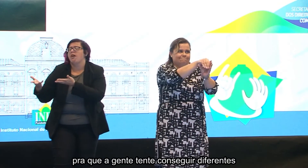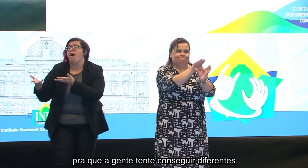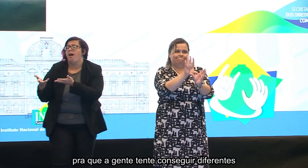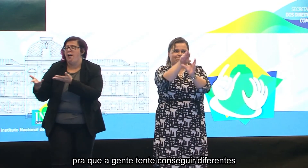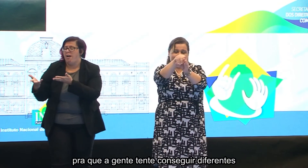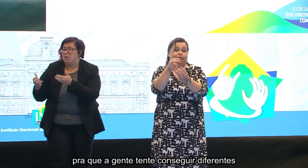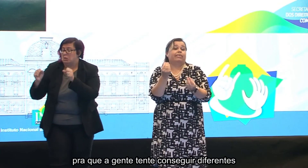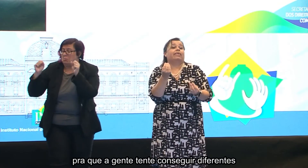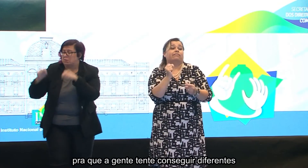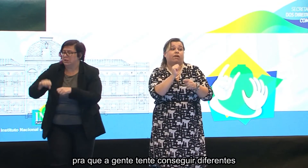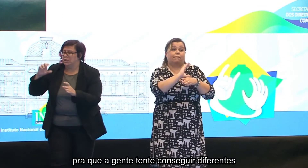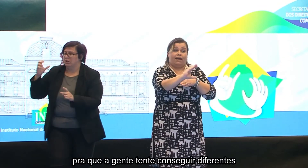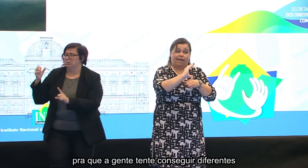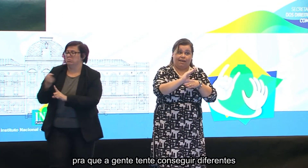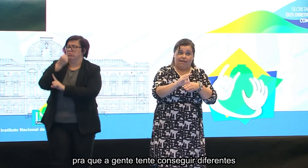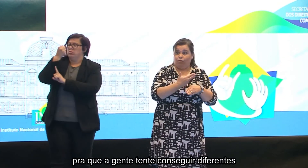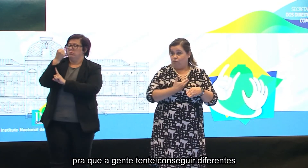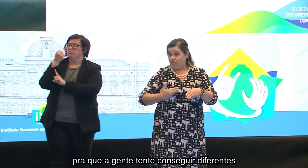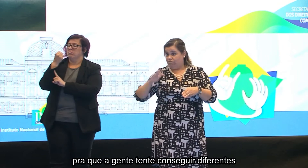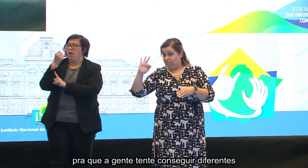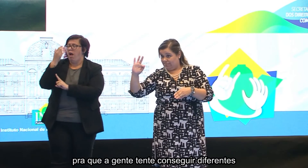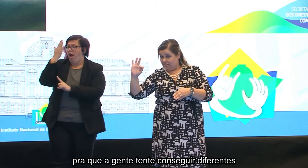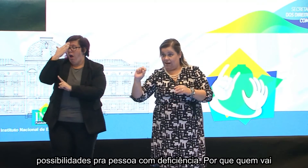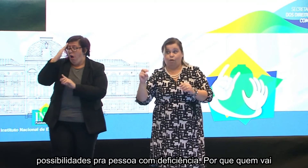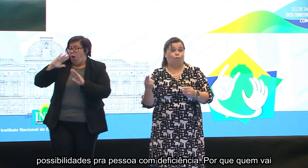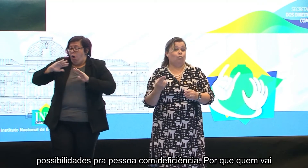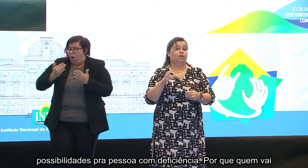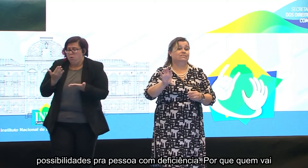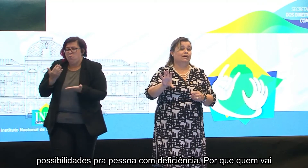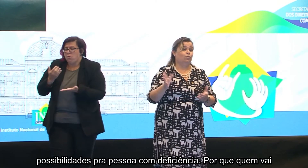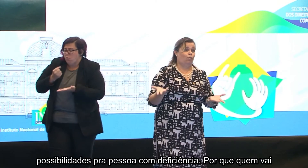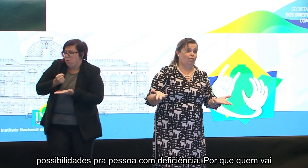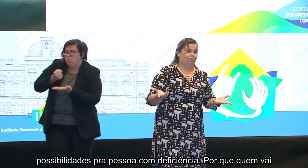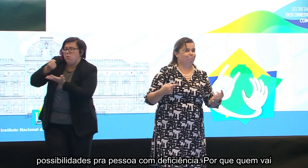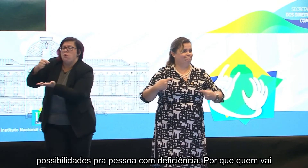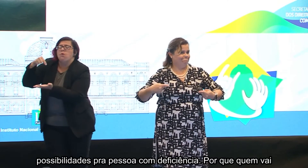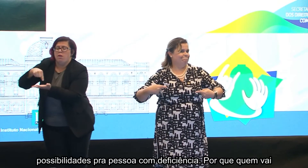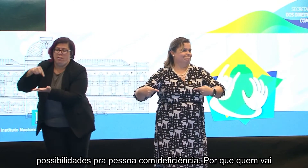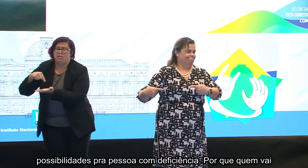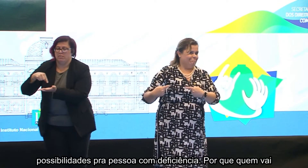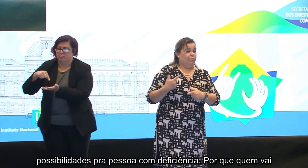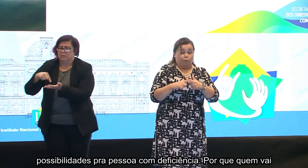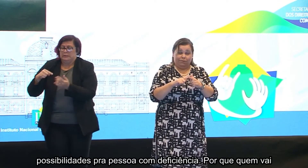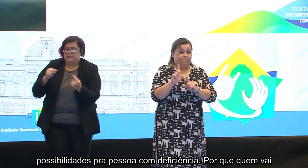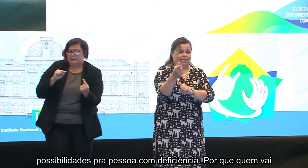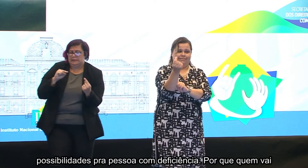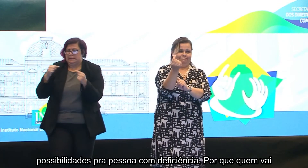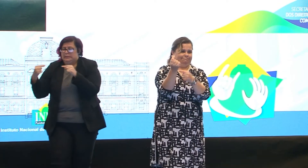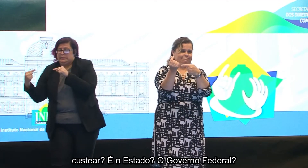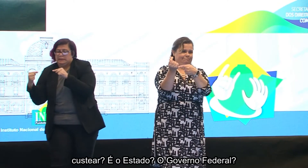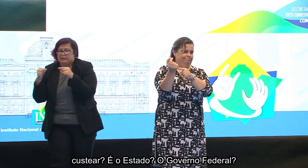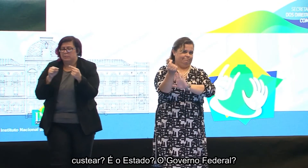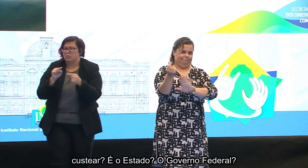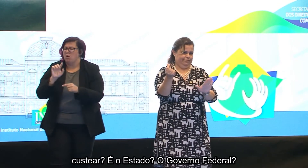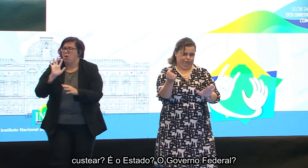tente conseguir diferentes possibilidades para a pessoa com deficiência. Porque quem vai custear? O Estado, o governo